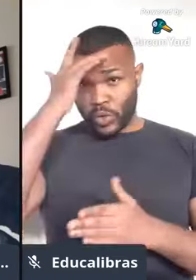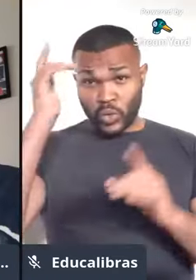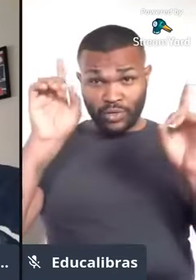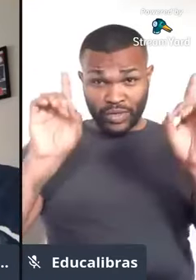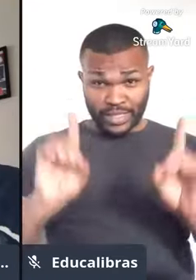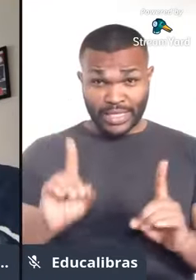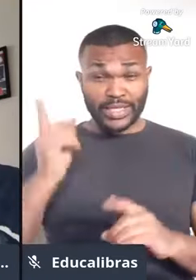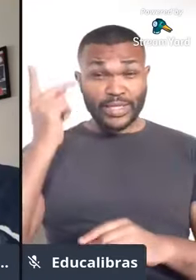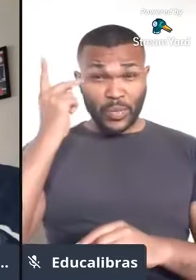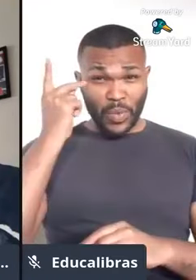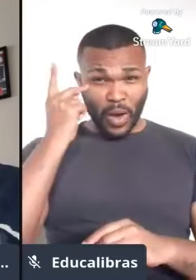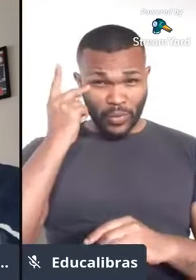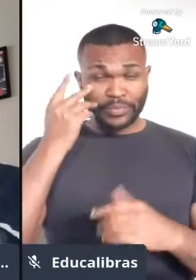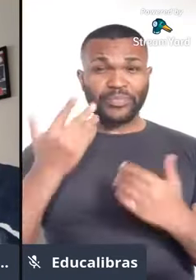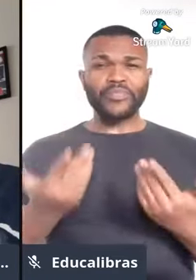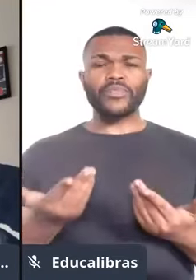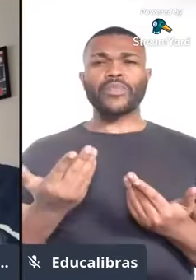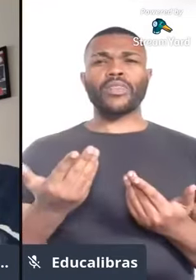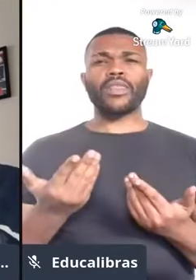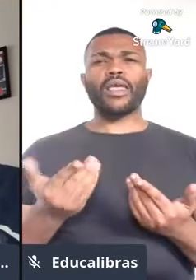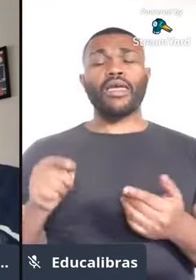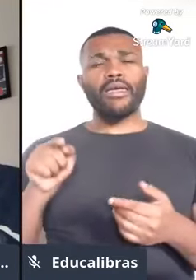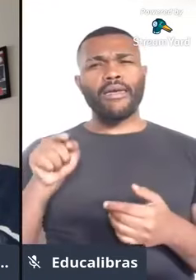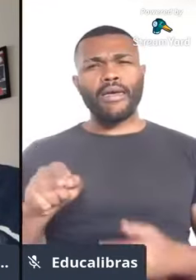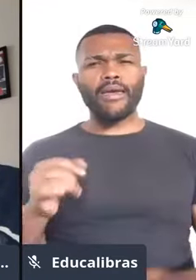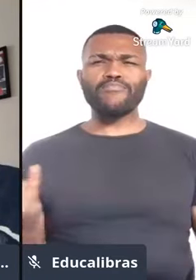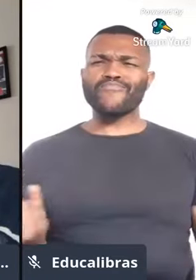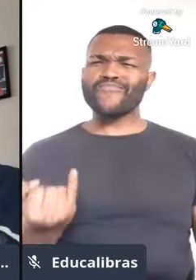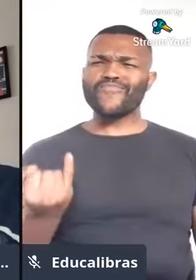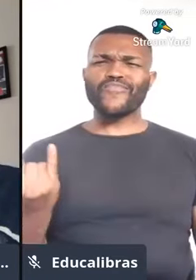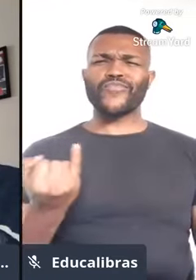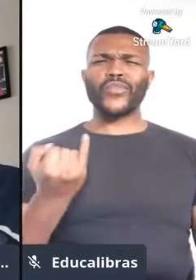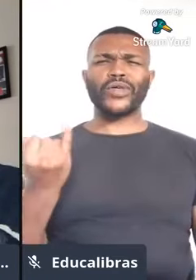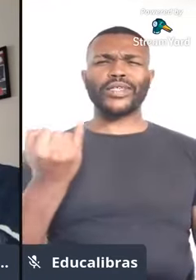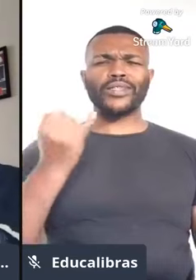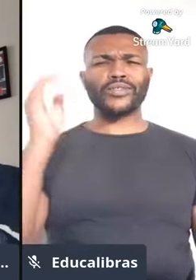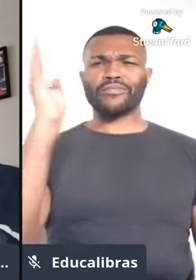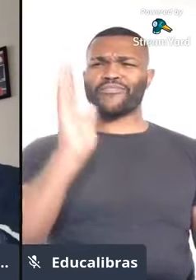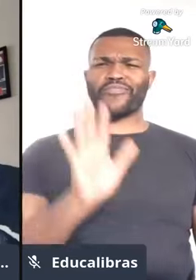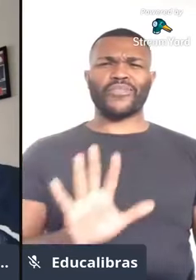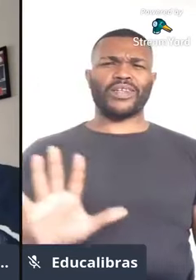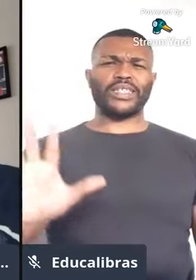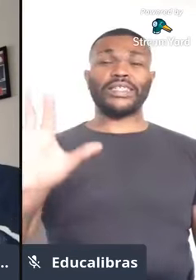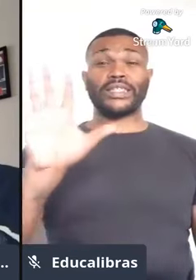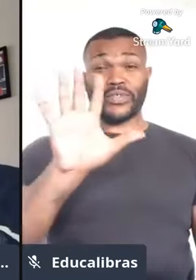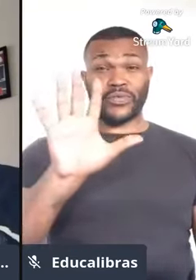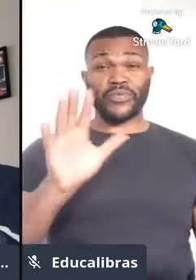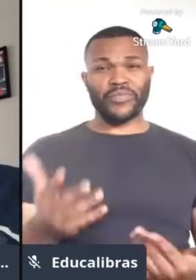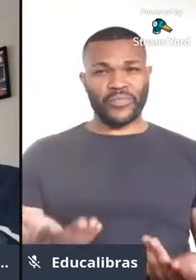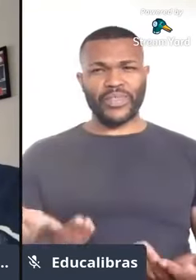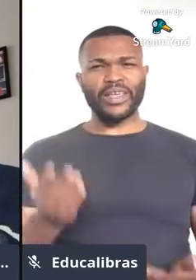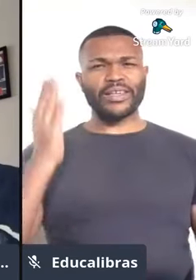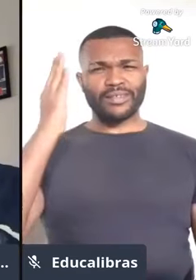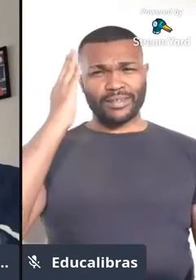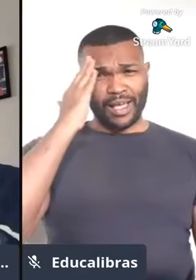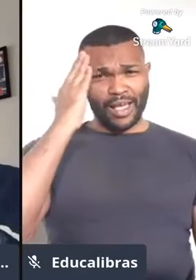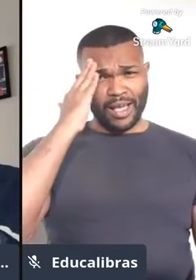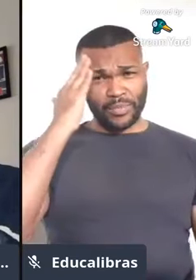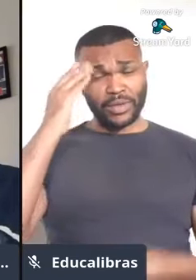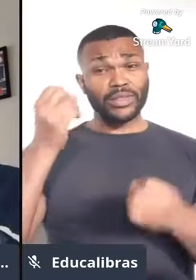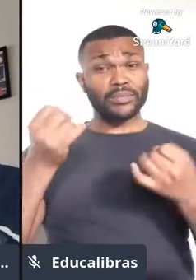secretaria, um evento, né, muito importante para o Brasil como um todo. E São Paulo, você sabe, a gente não tem como